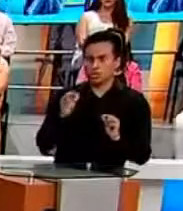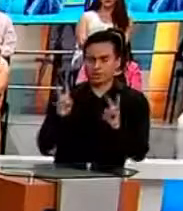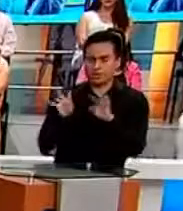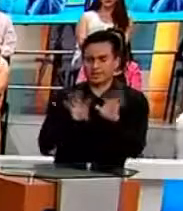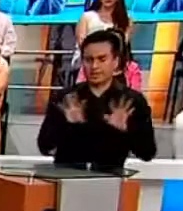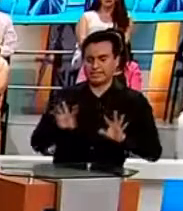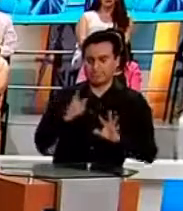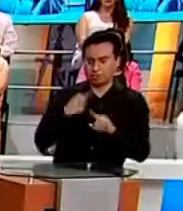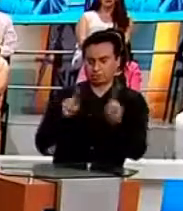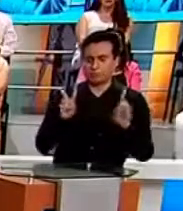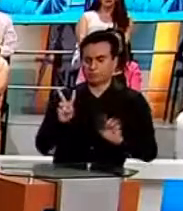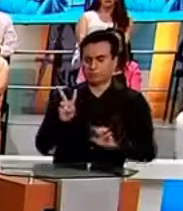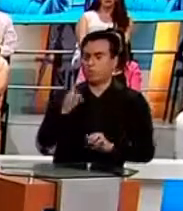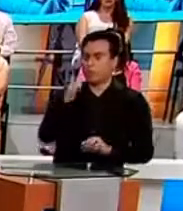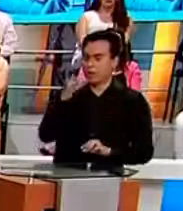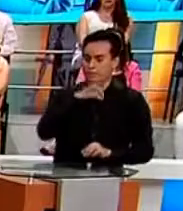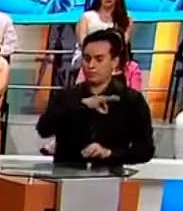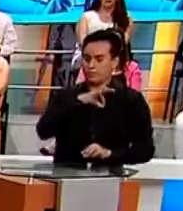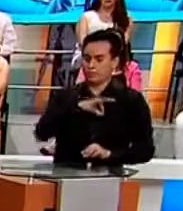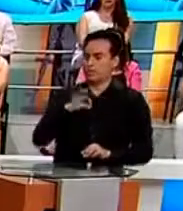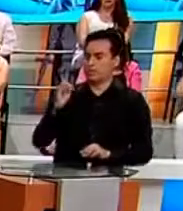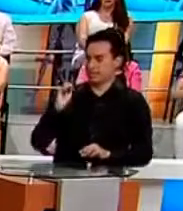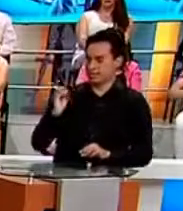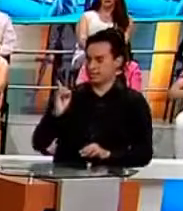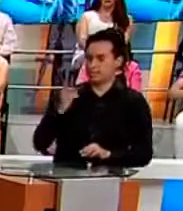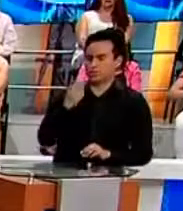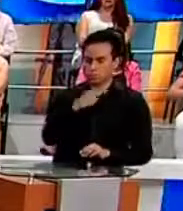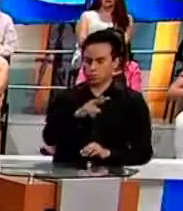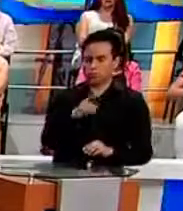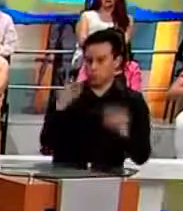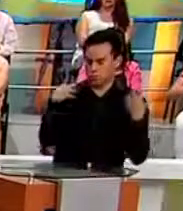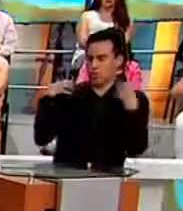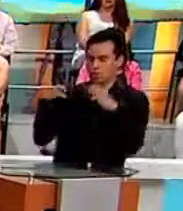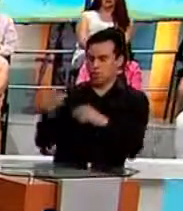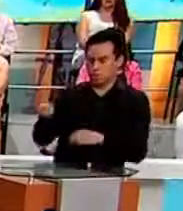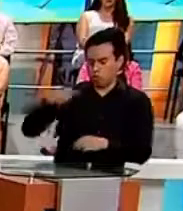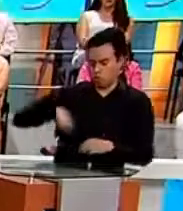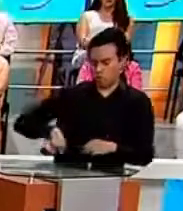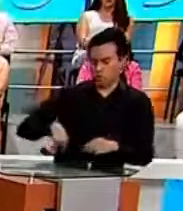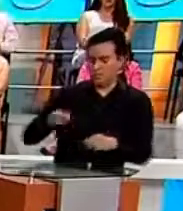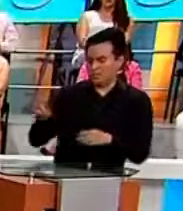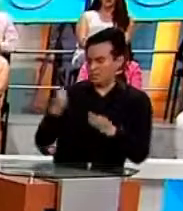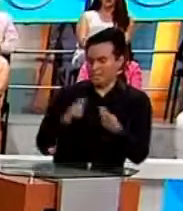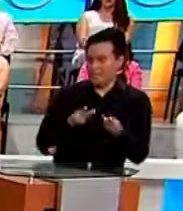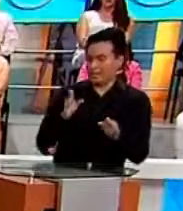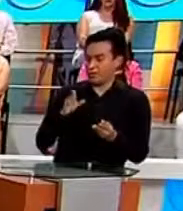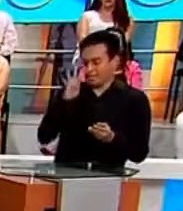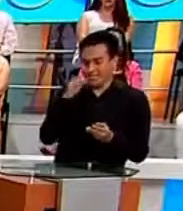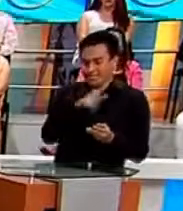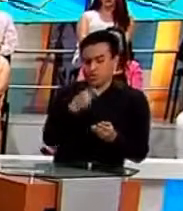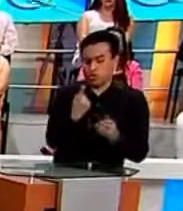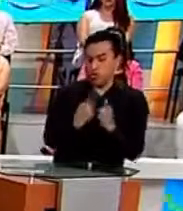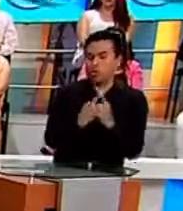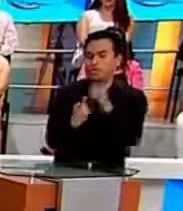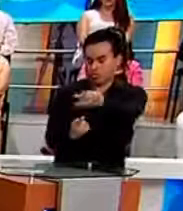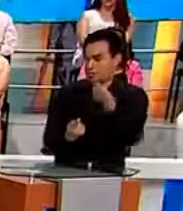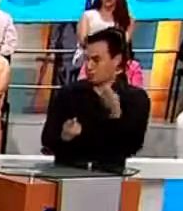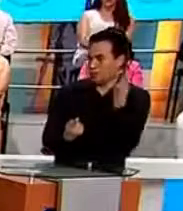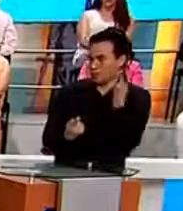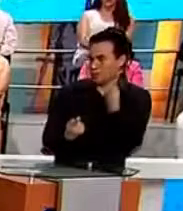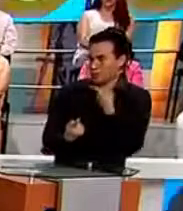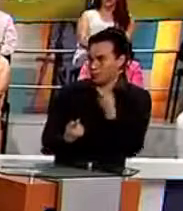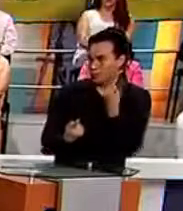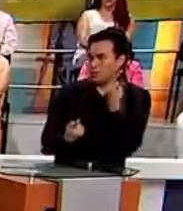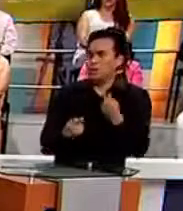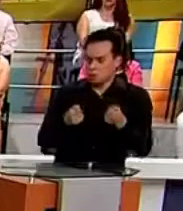instinto. Hay una pensión de invalidez que se la cobra usted. Y ahí esa quiere, Cristian, cobrarla a él directamente, ¿no? Exactamente. Y lo puede